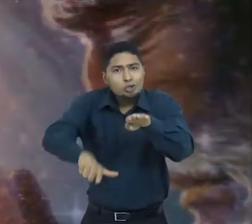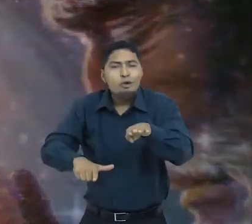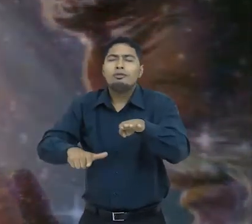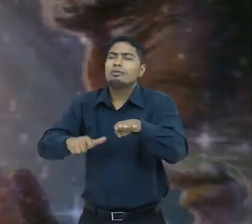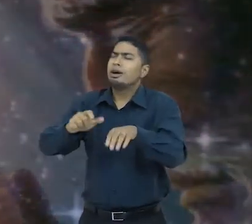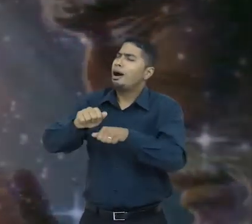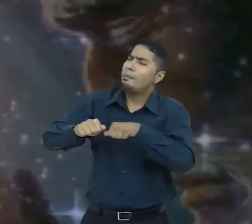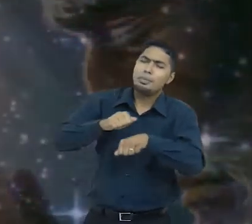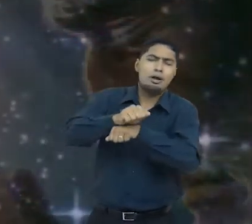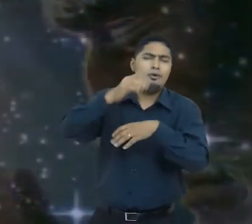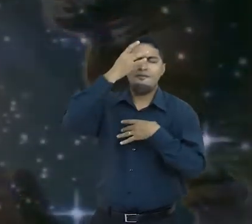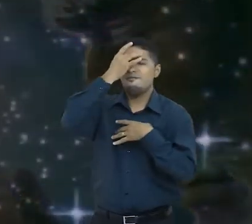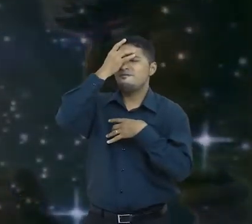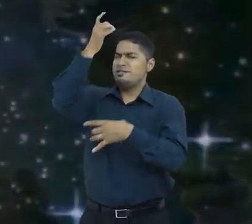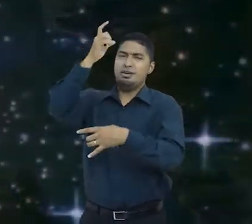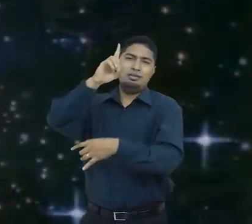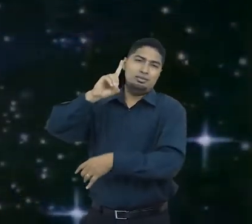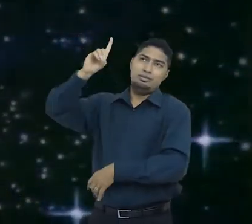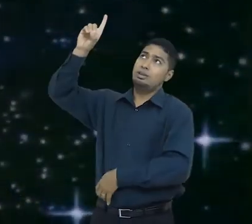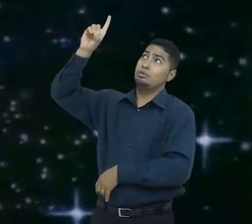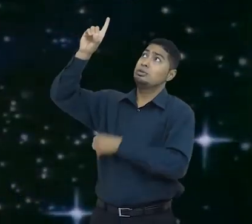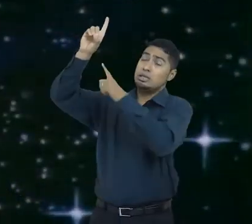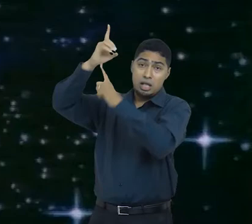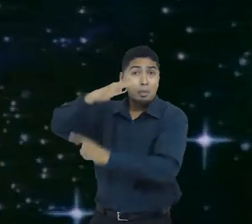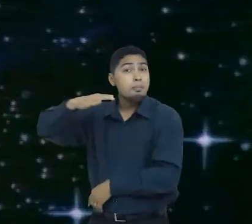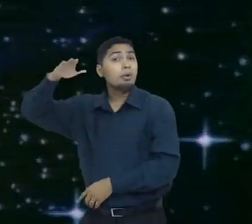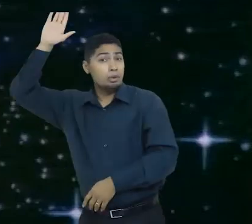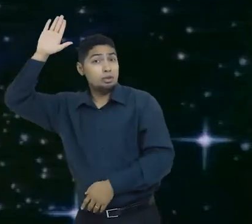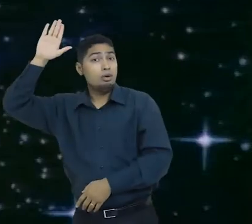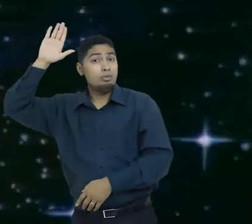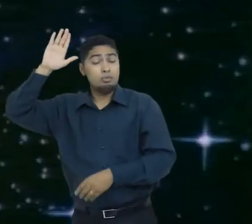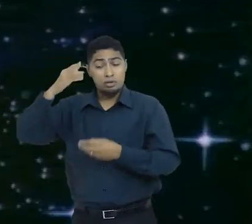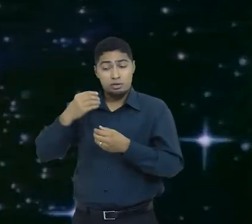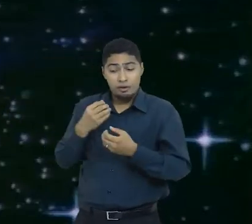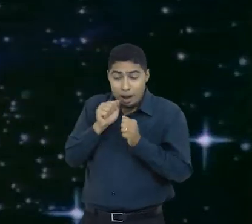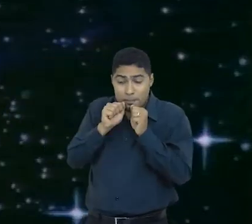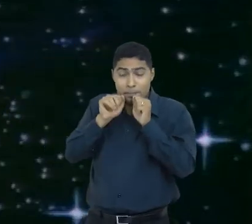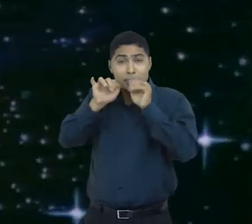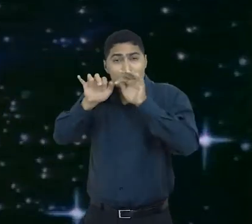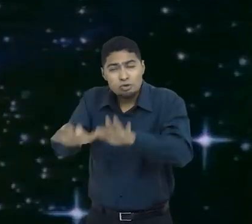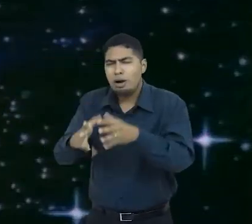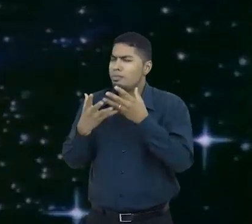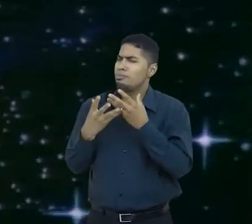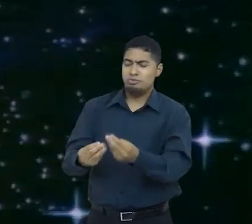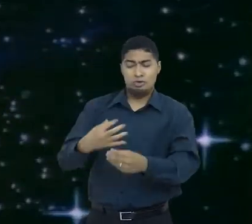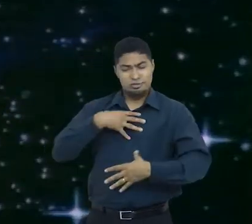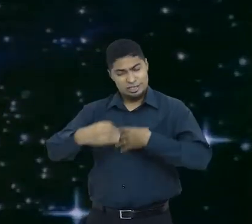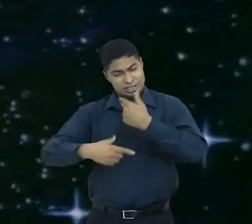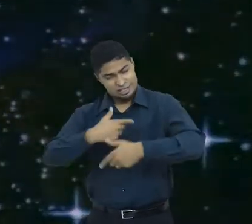total em Deus. E o Senhor lhe prometeu: vou abençoá-lo muito. Seus descendentes serão tão numerosos quanto